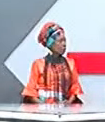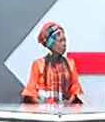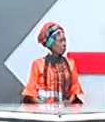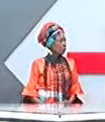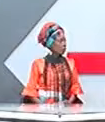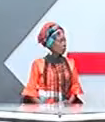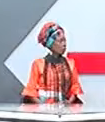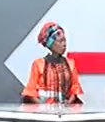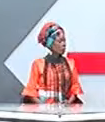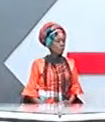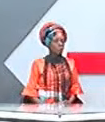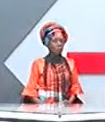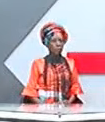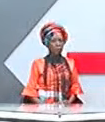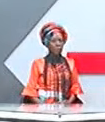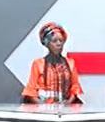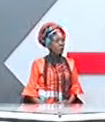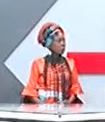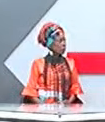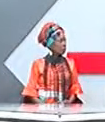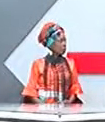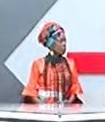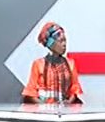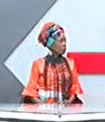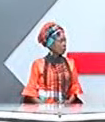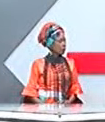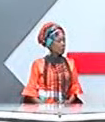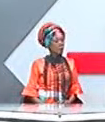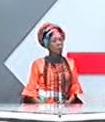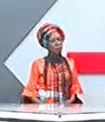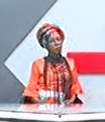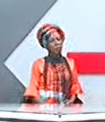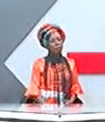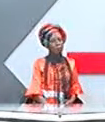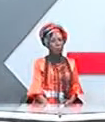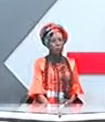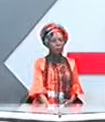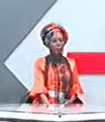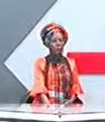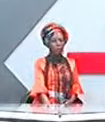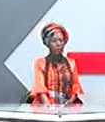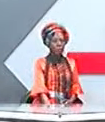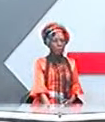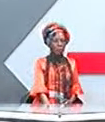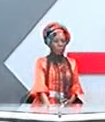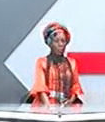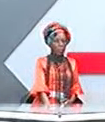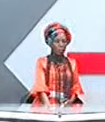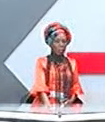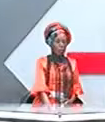naye bw'otandikira eno ku kaabuuyi obanga talina kyogabudde kati abantu bagamba bwe batyo